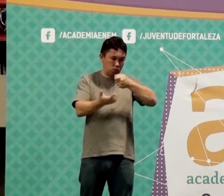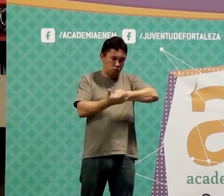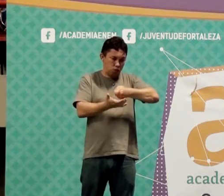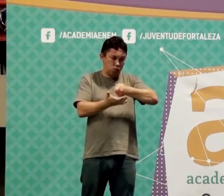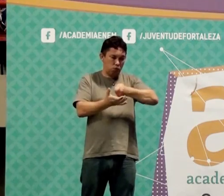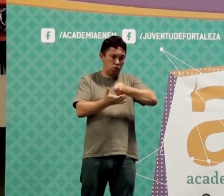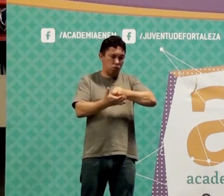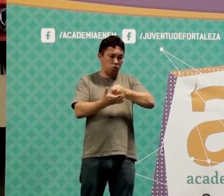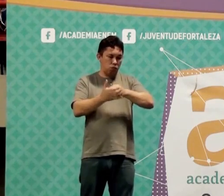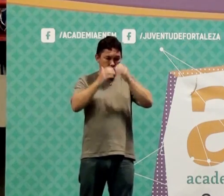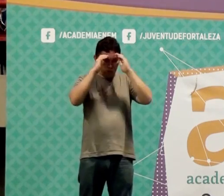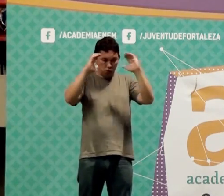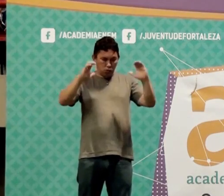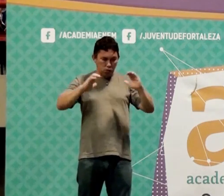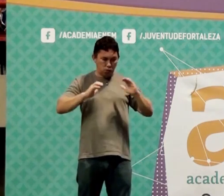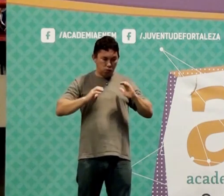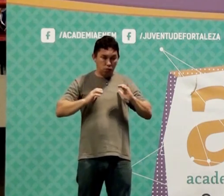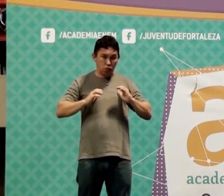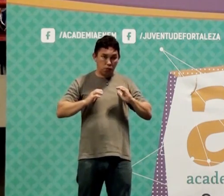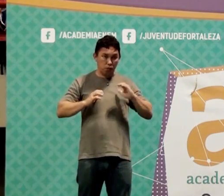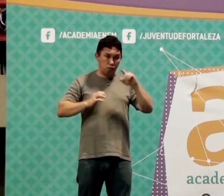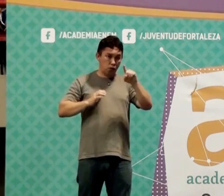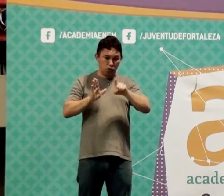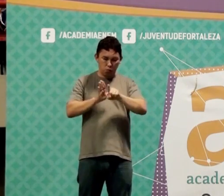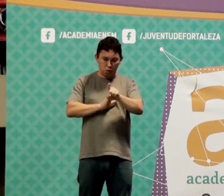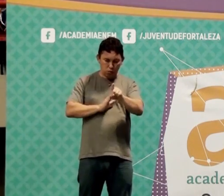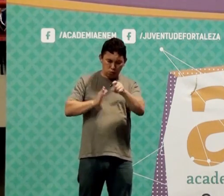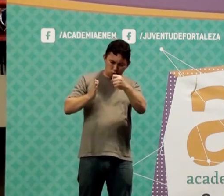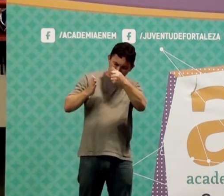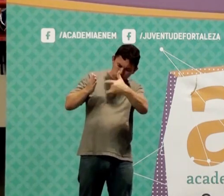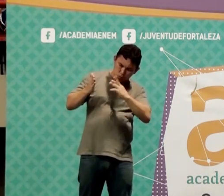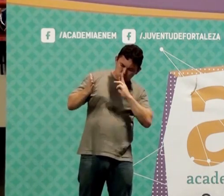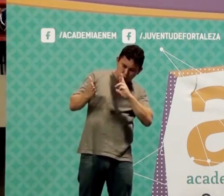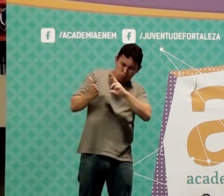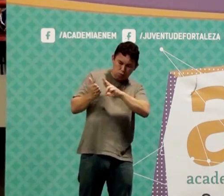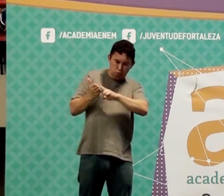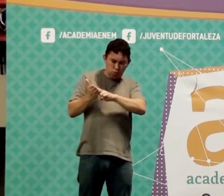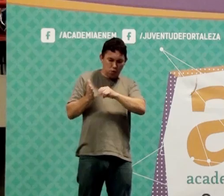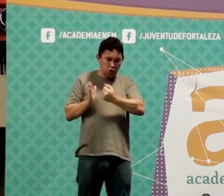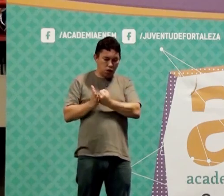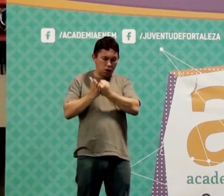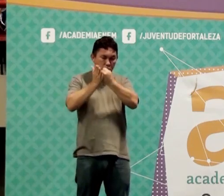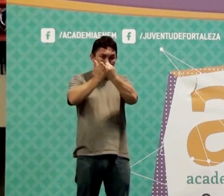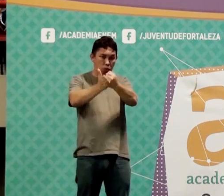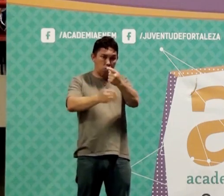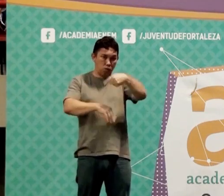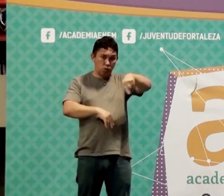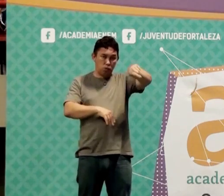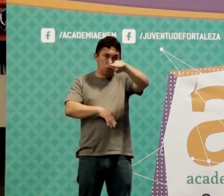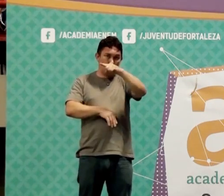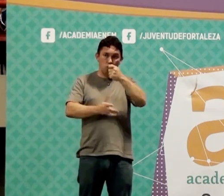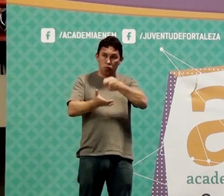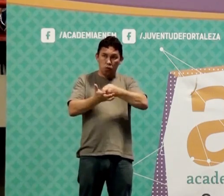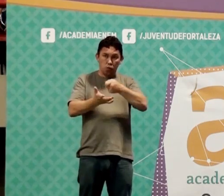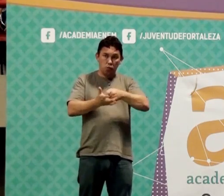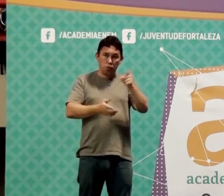mosteiros, cujas características se assemelham aos domínios dos senhores feudais.